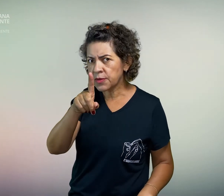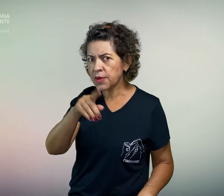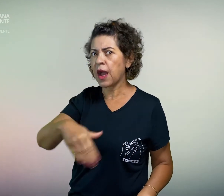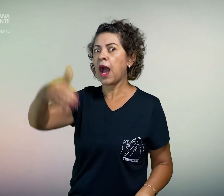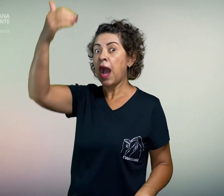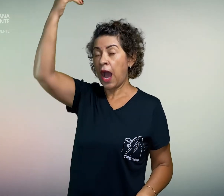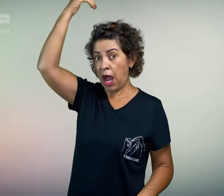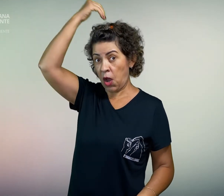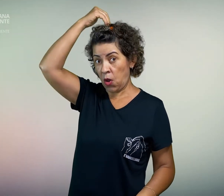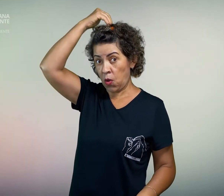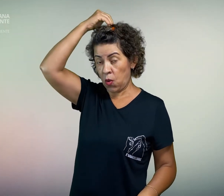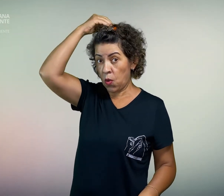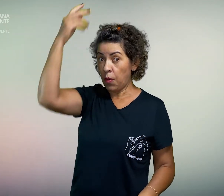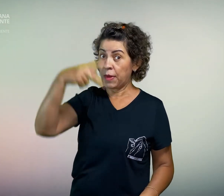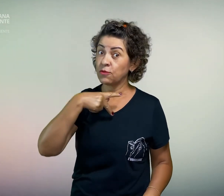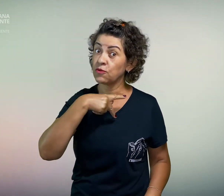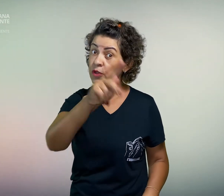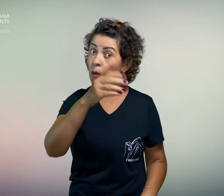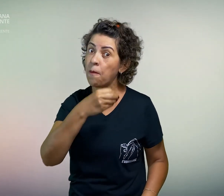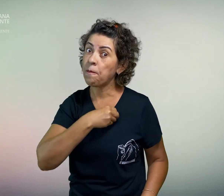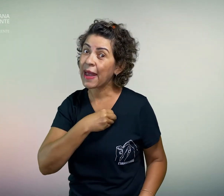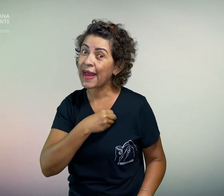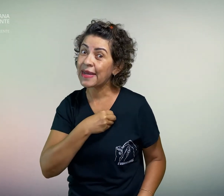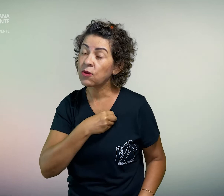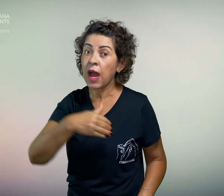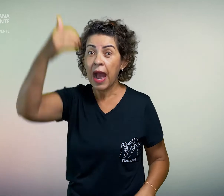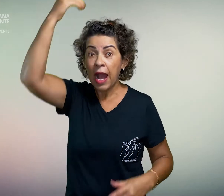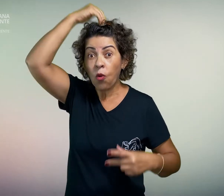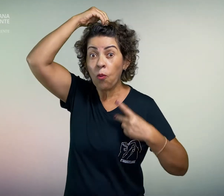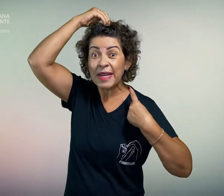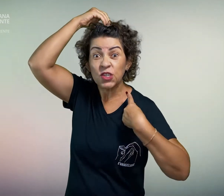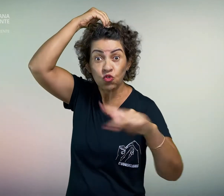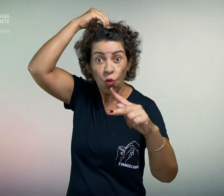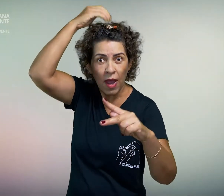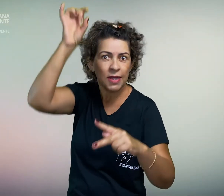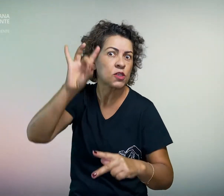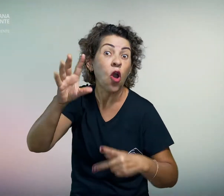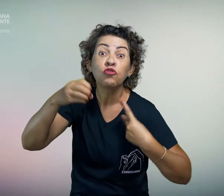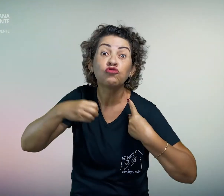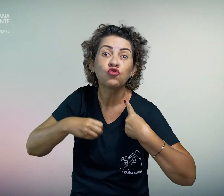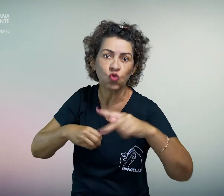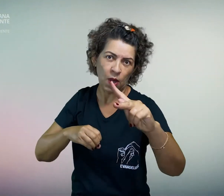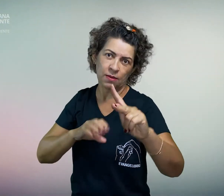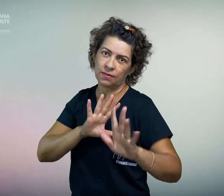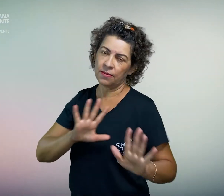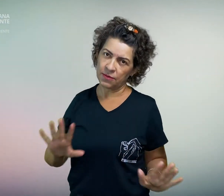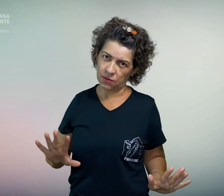Mas não se engane, a culpa dos pecados que você tem cometido é sua